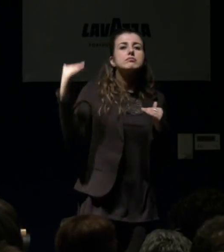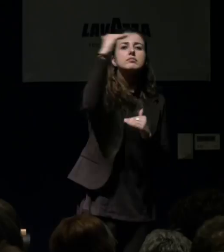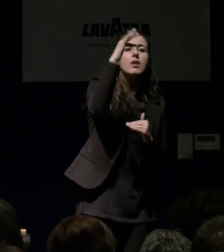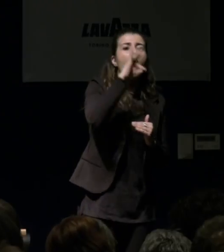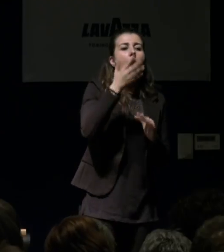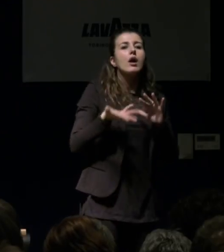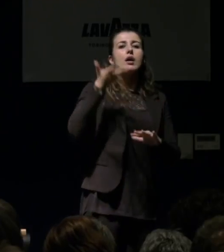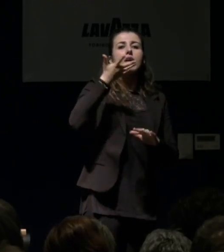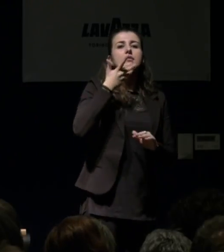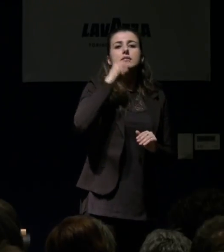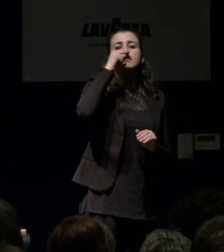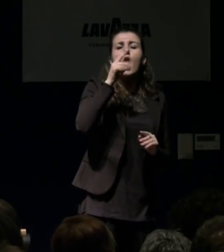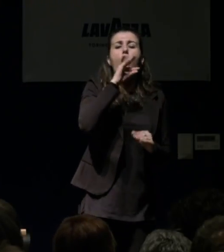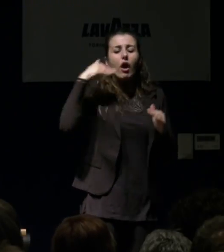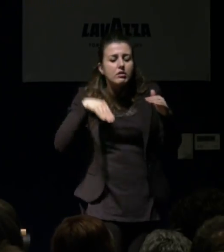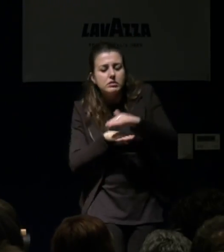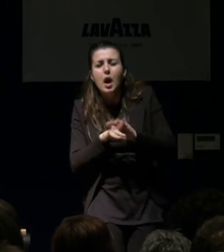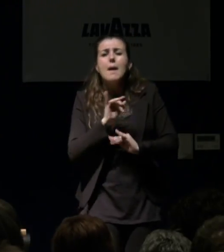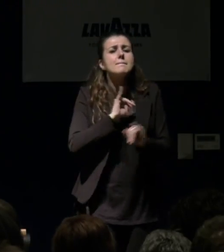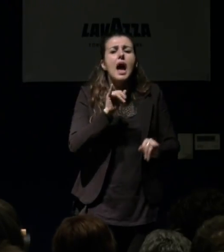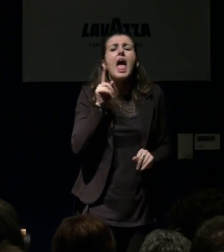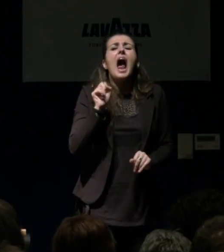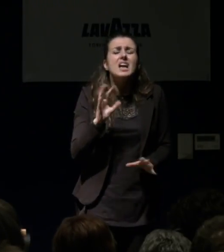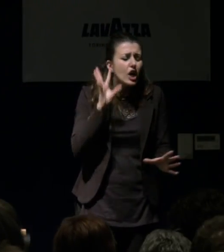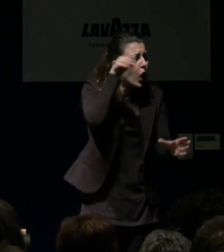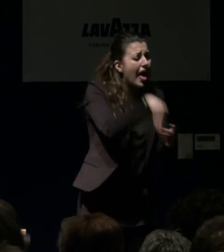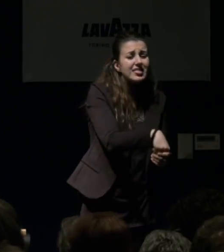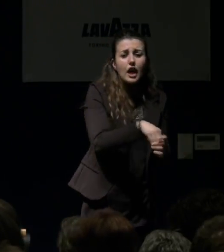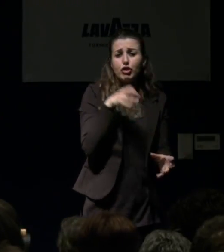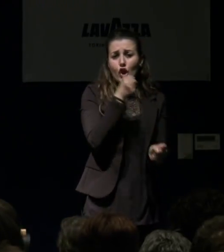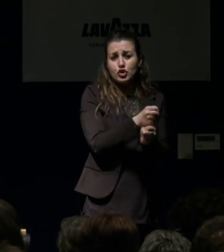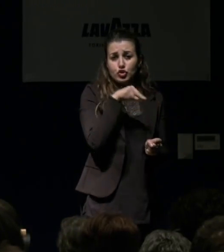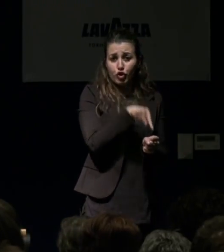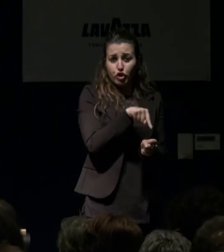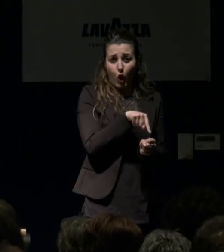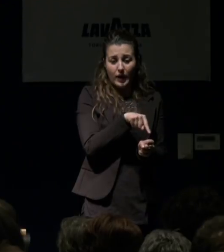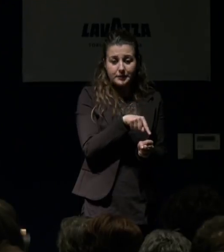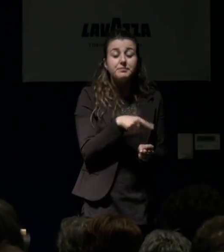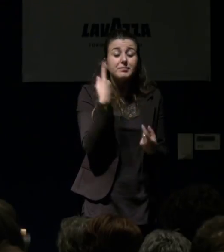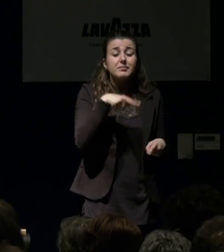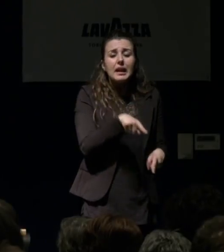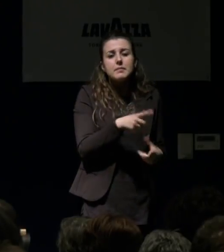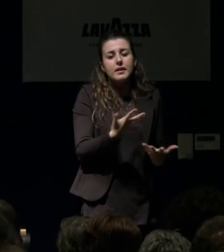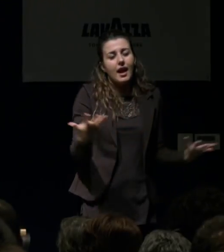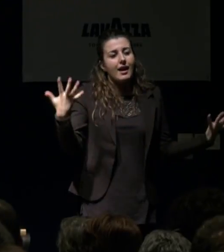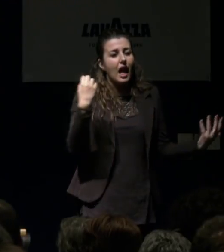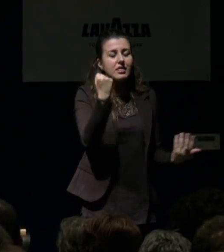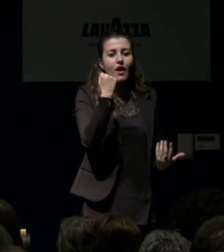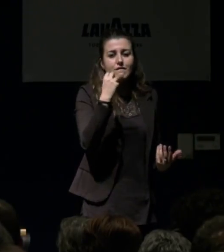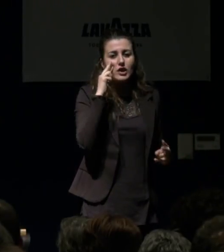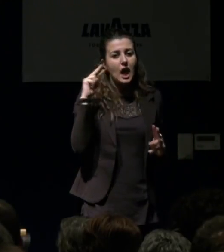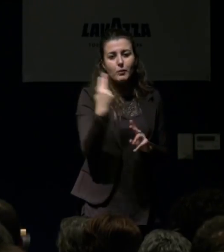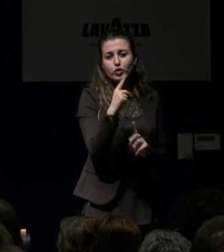fianco neanche sotto alessandro stava dentro ed è questa la forza del suo punto di vista perché